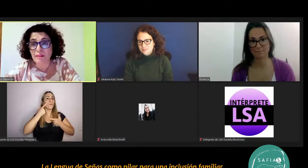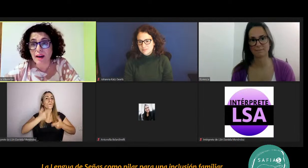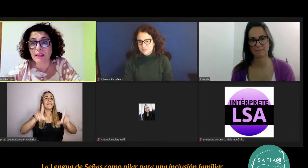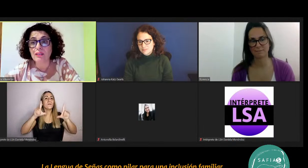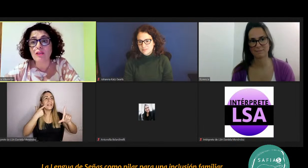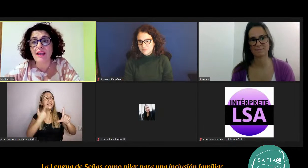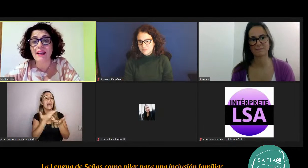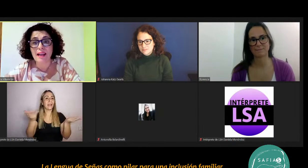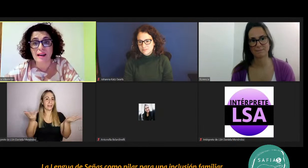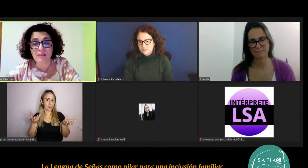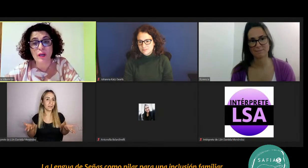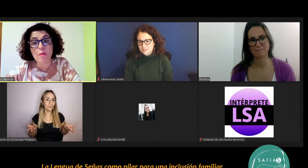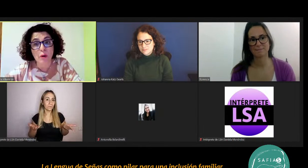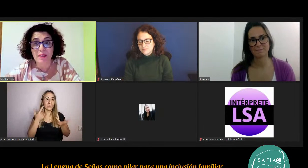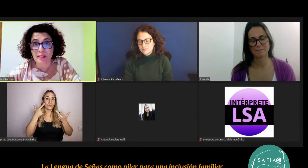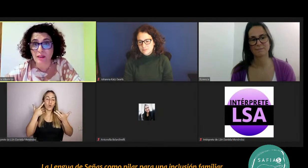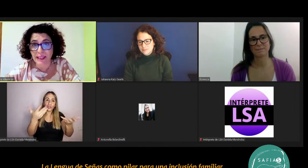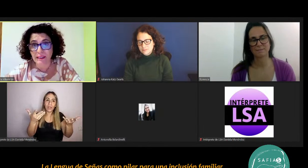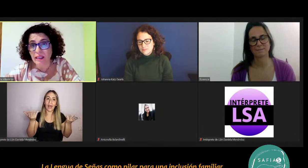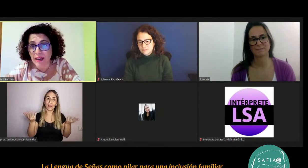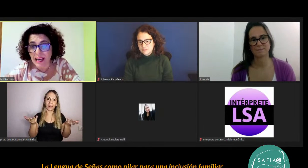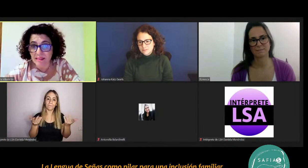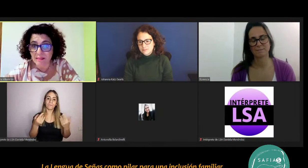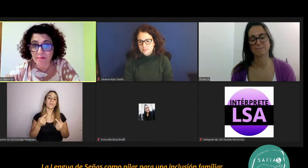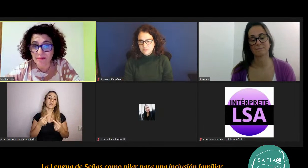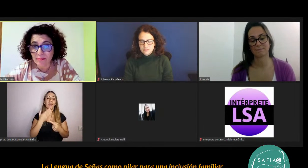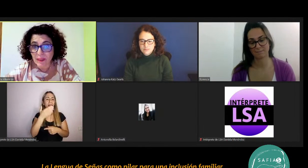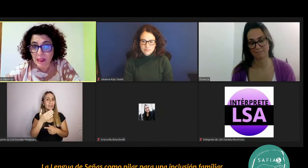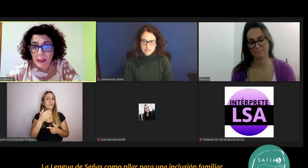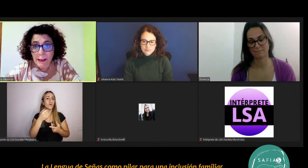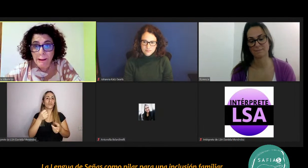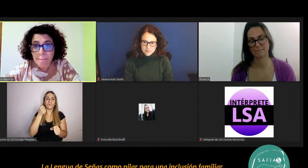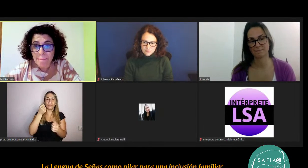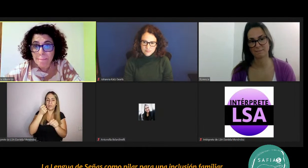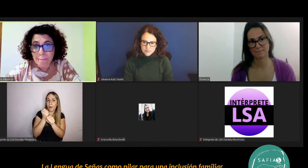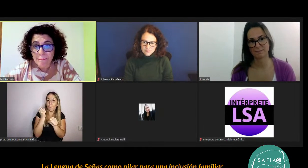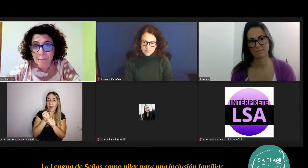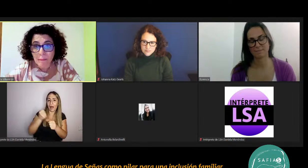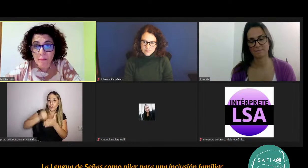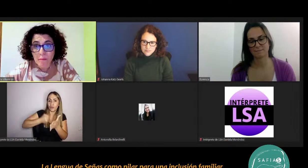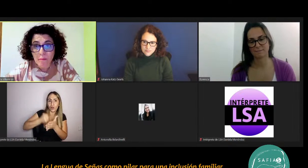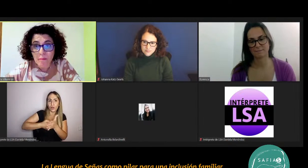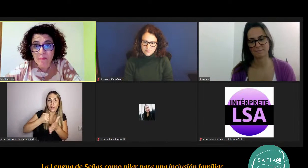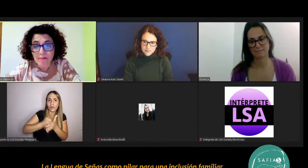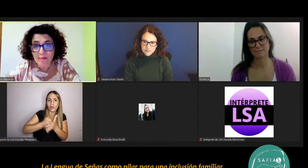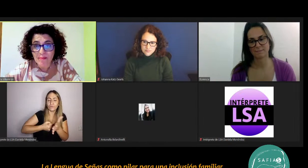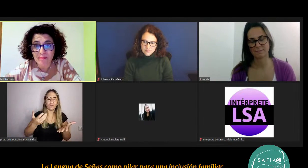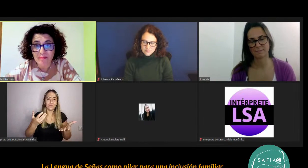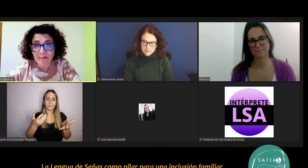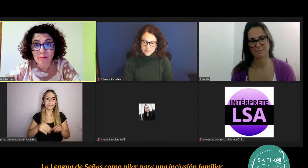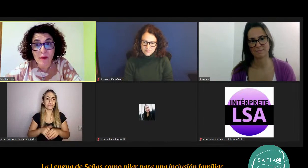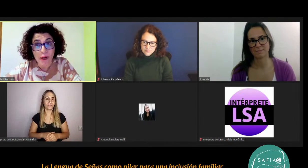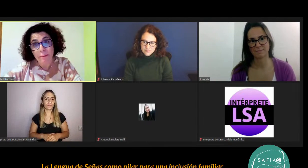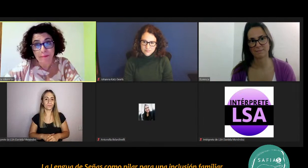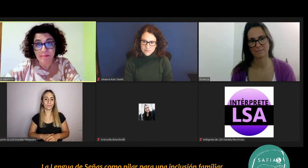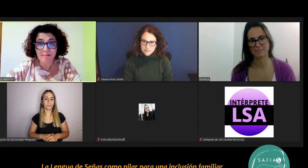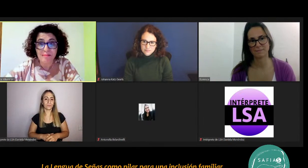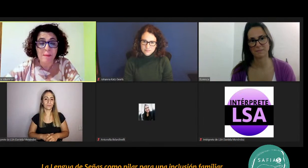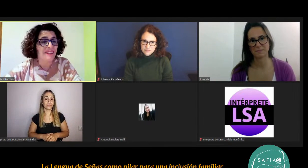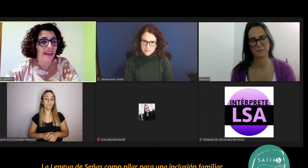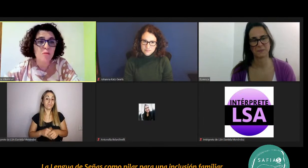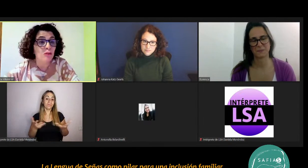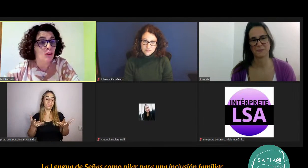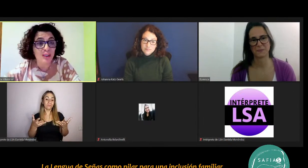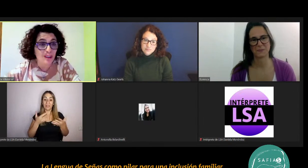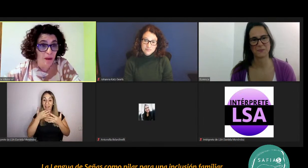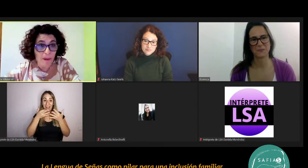vienen trabajando desde las narraciones propias y colectivas. Bueno, me